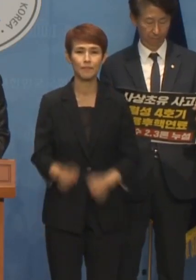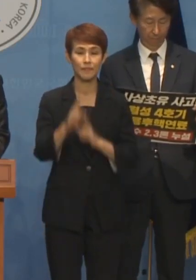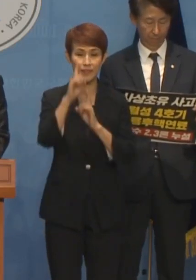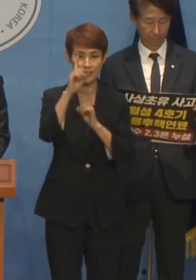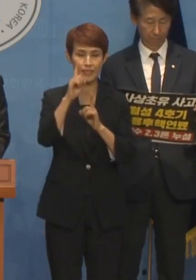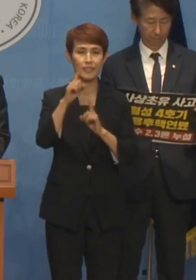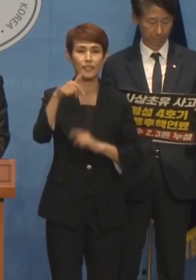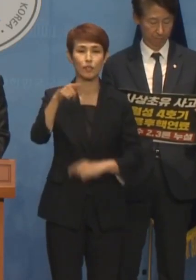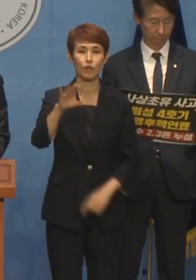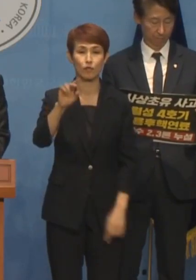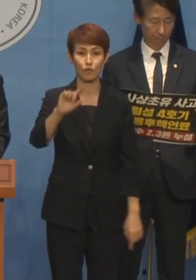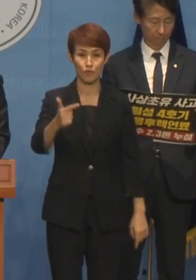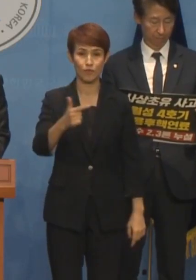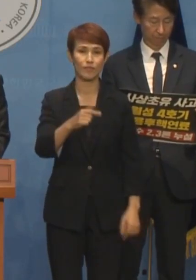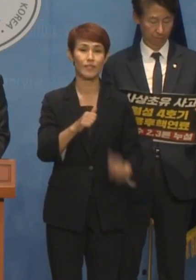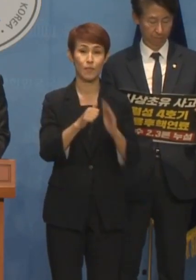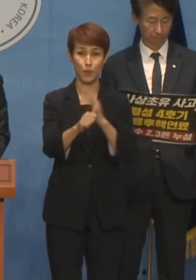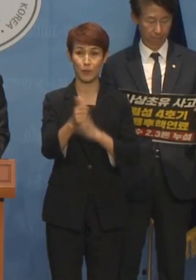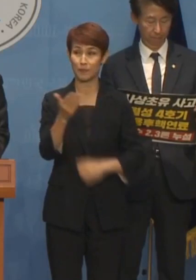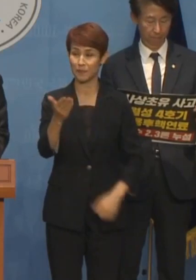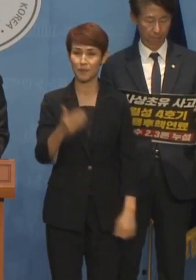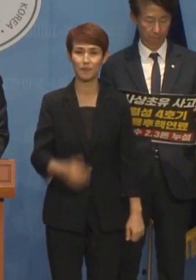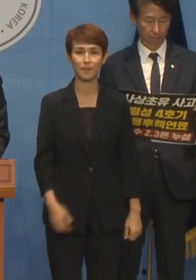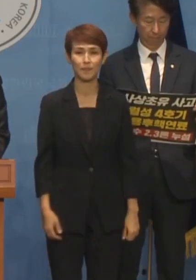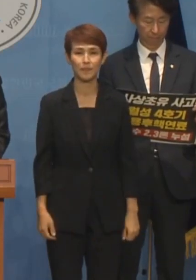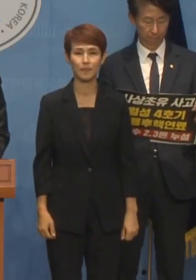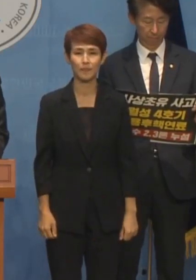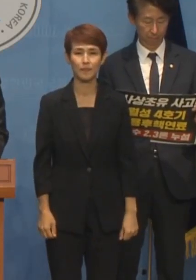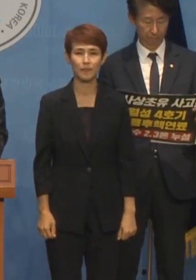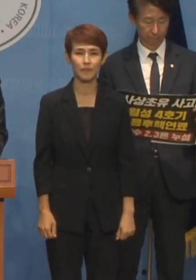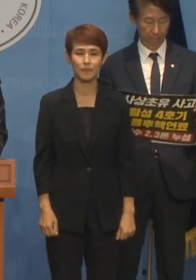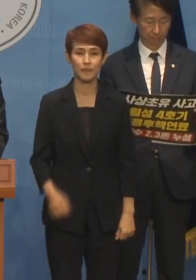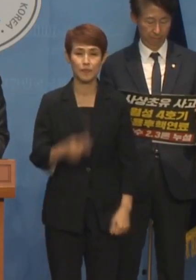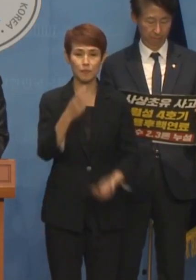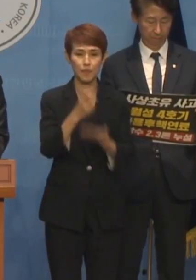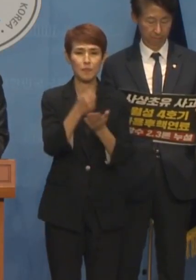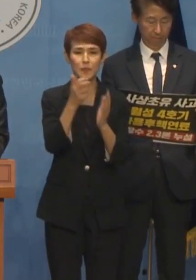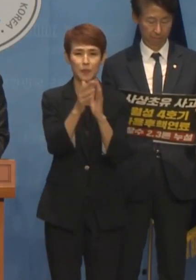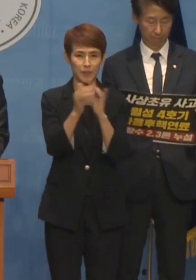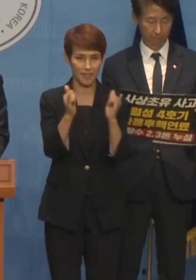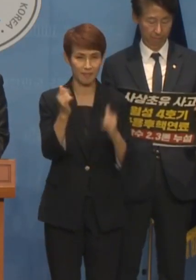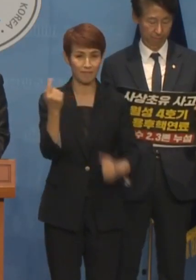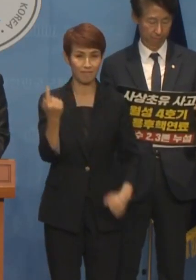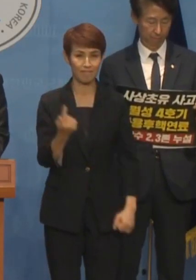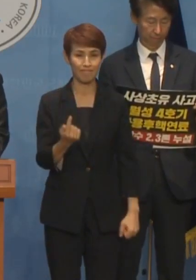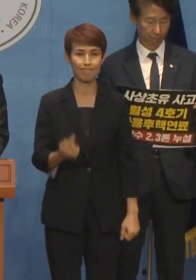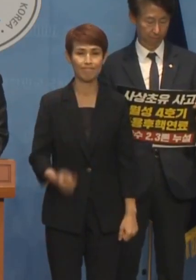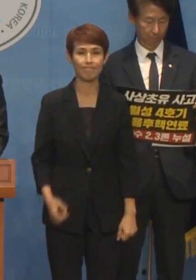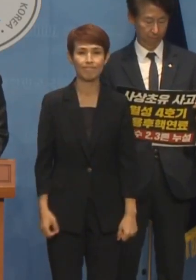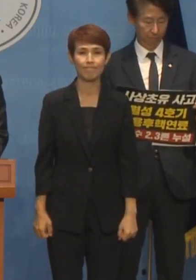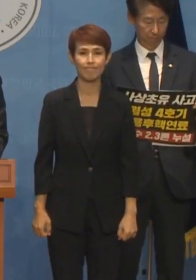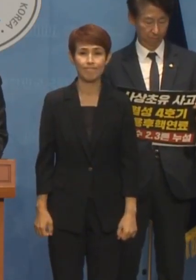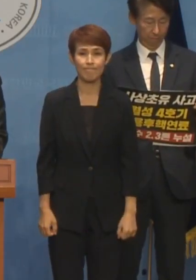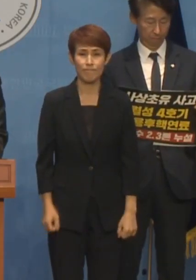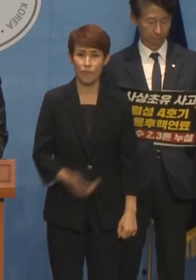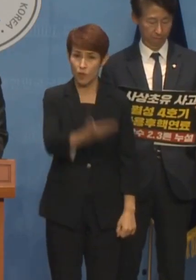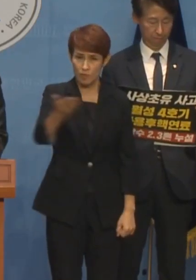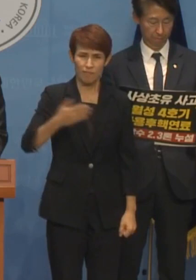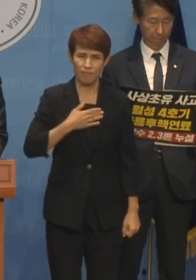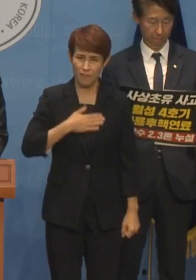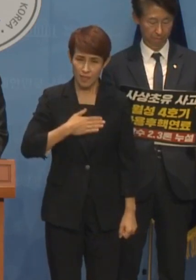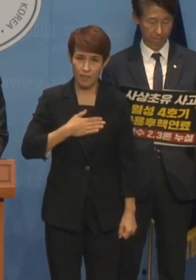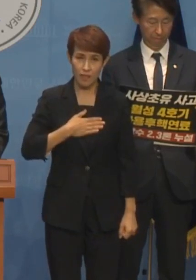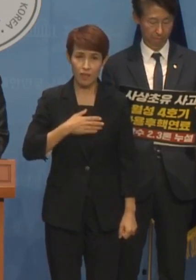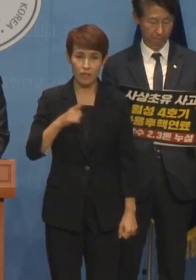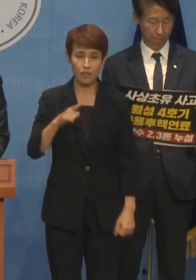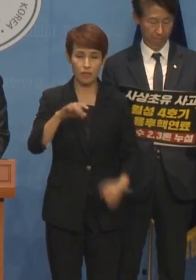대표님 모셨습니다. 네, 그리고 전병덕 변호사님 모셨습니다. 잘 아시는 것처럼 최근